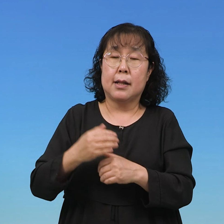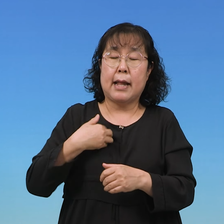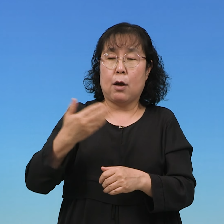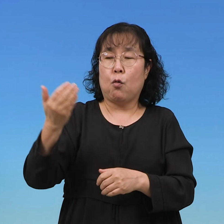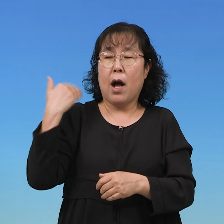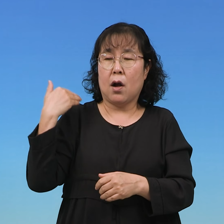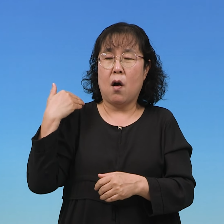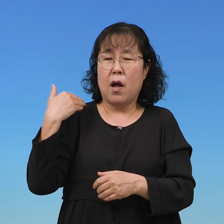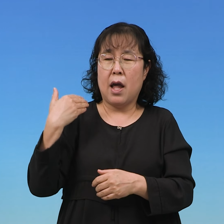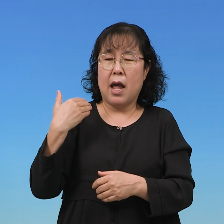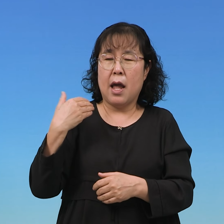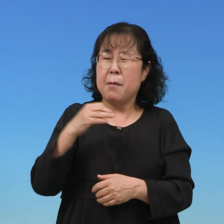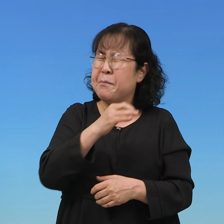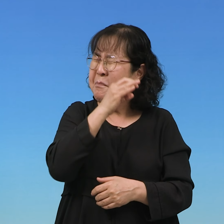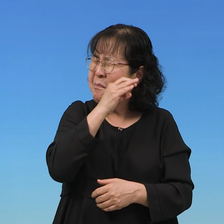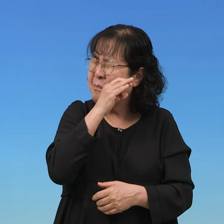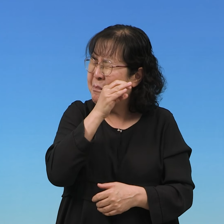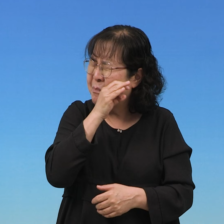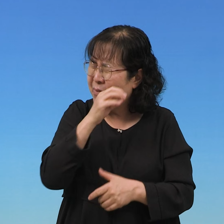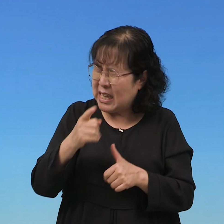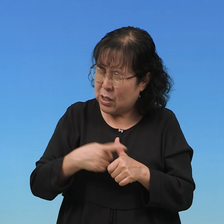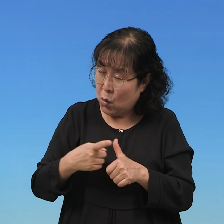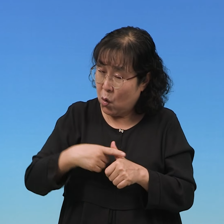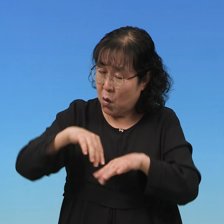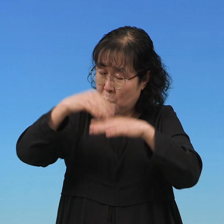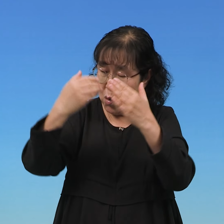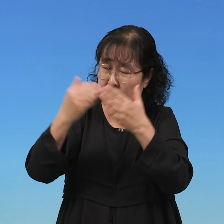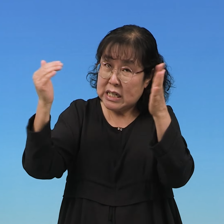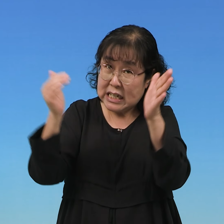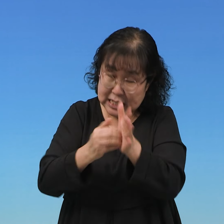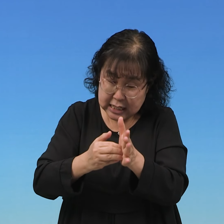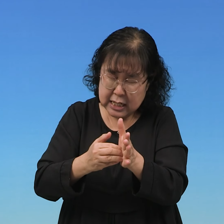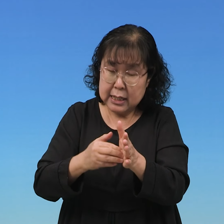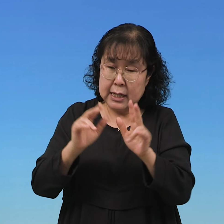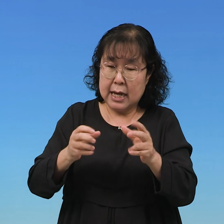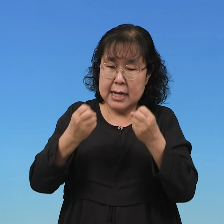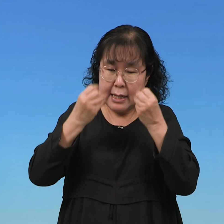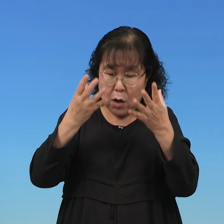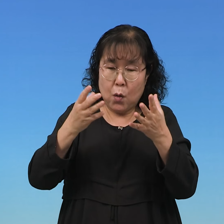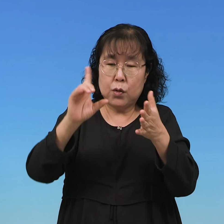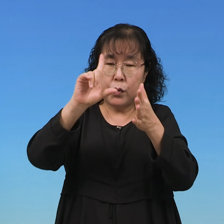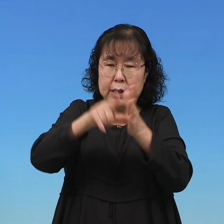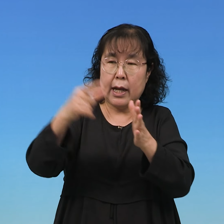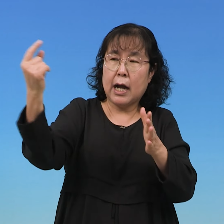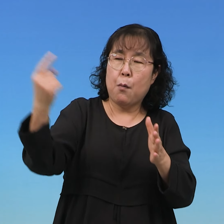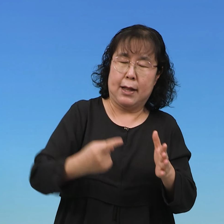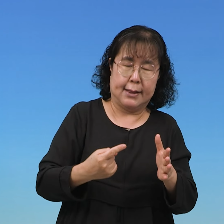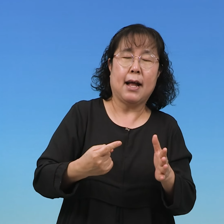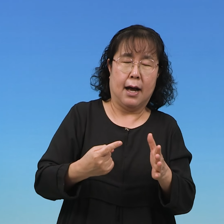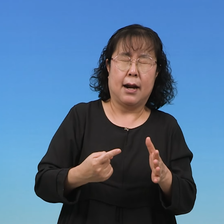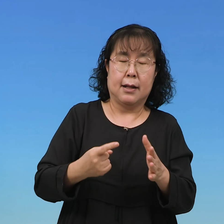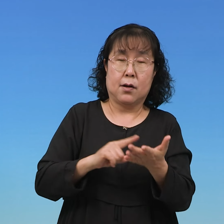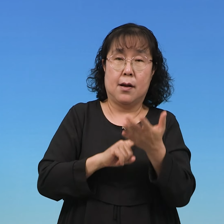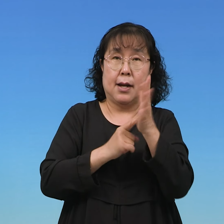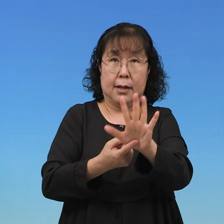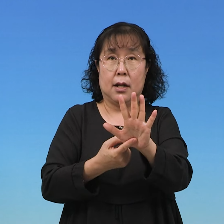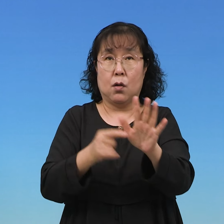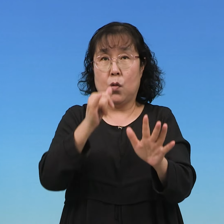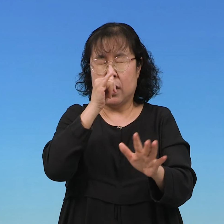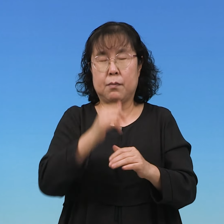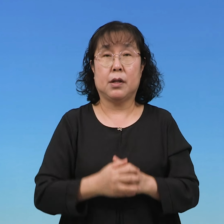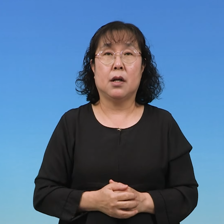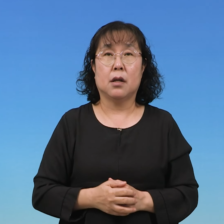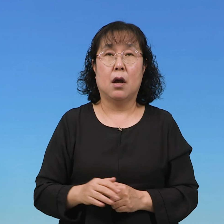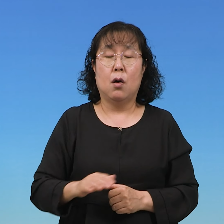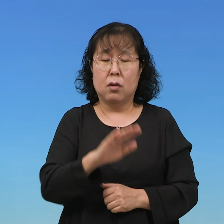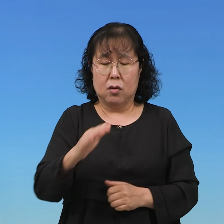모든 수치는 끝났다, 과거의 모든 수치는 물러갔다, 이제 새로운 시대가 도래하고 있다. 우리는 회개도